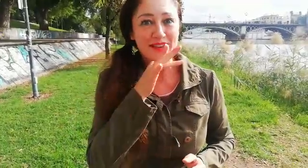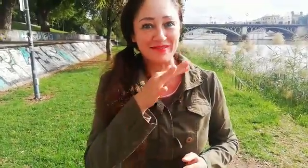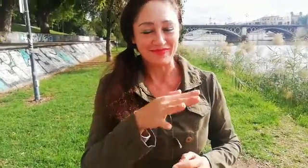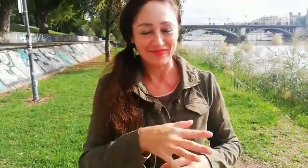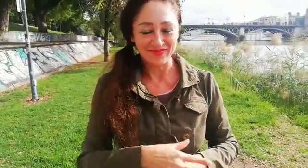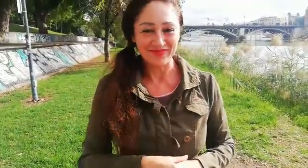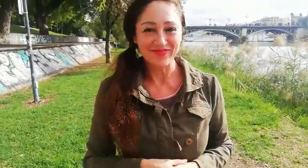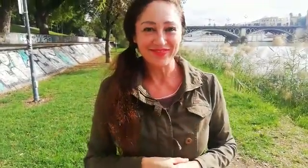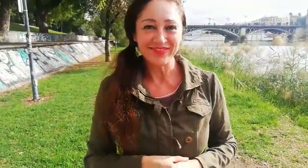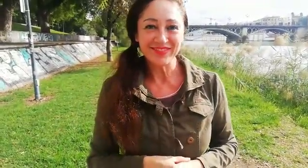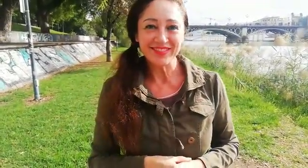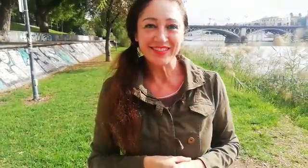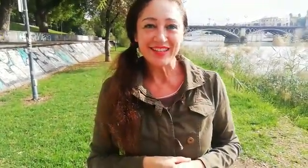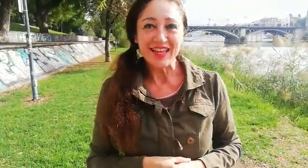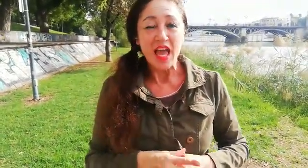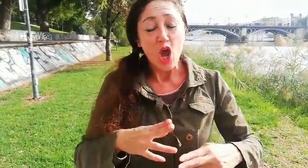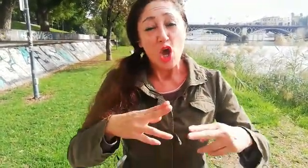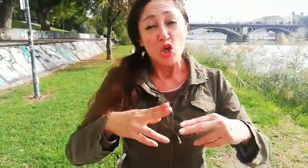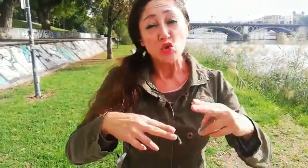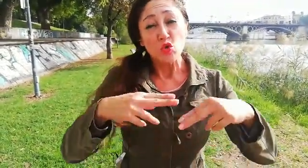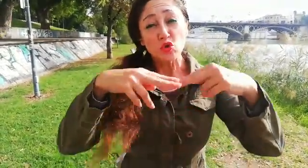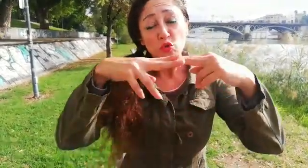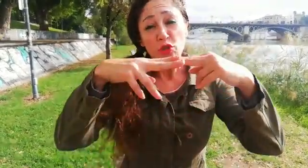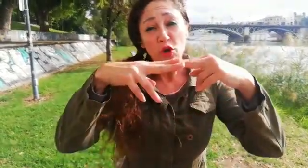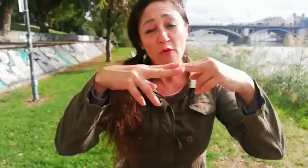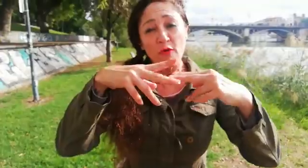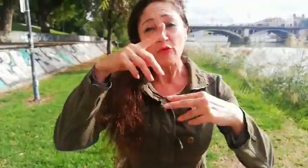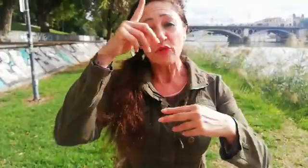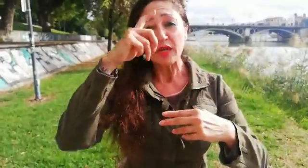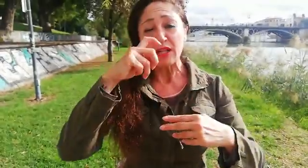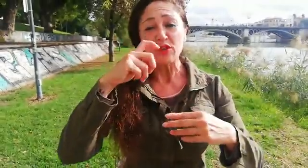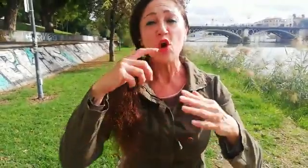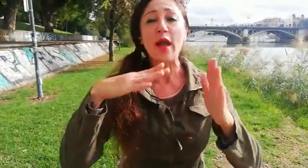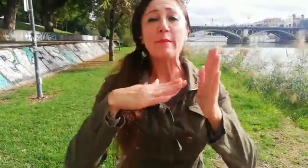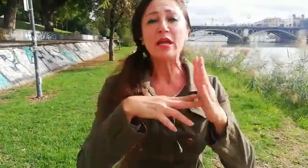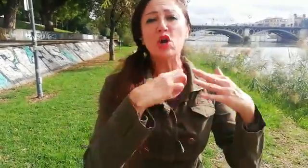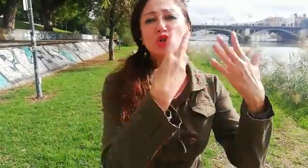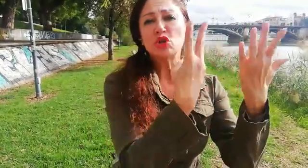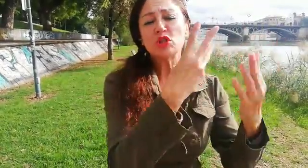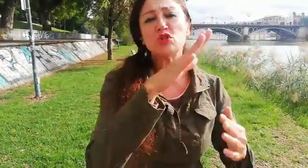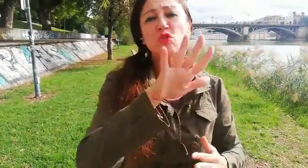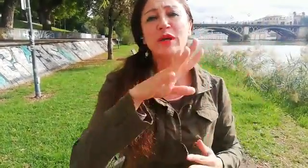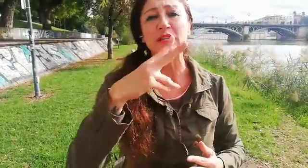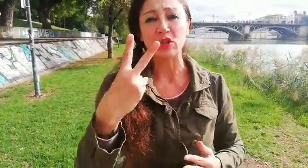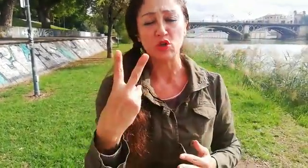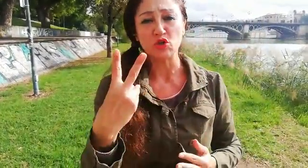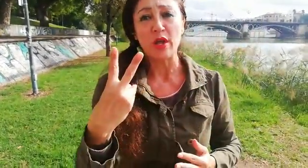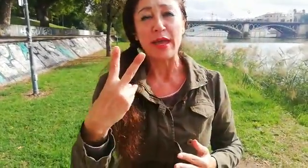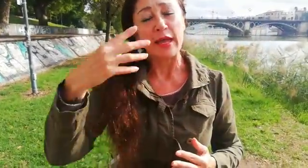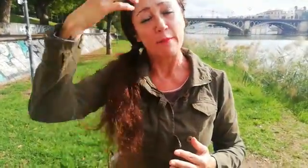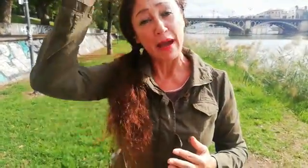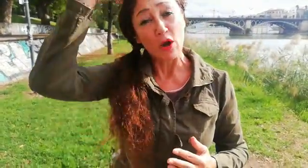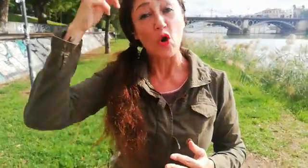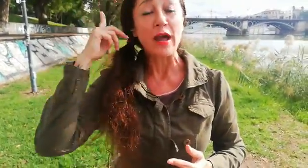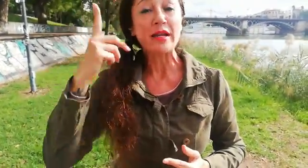Su construcción finalizó en 1852, bajo el